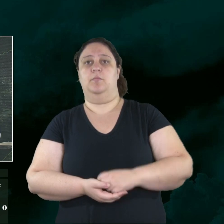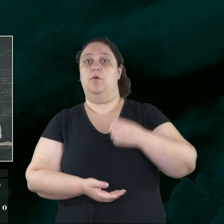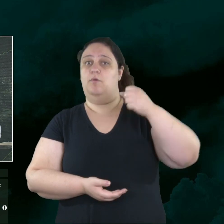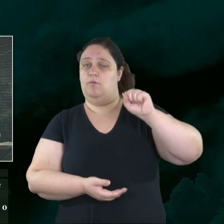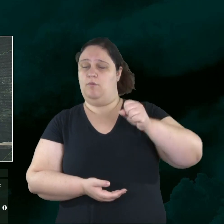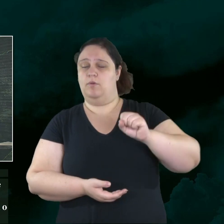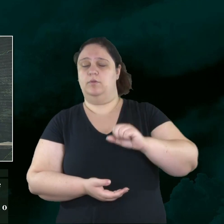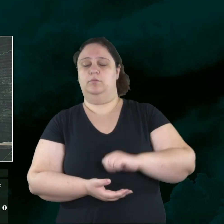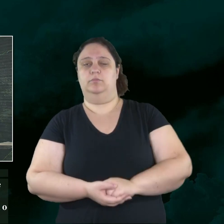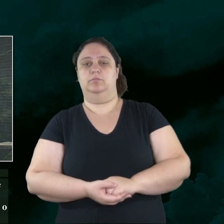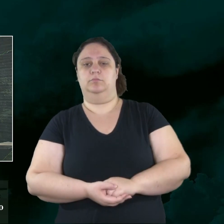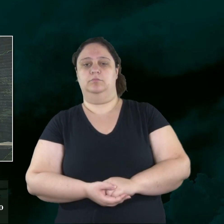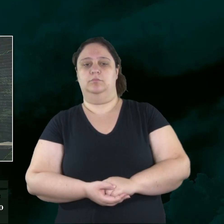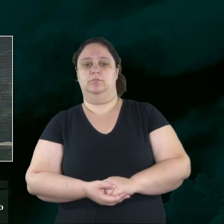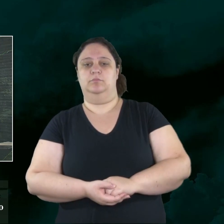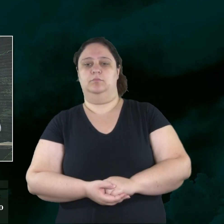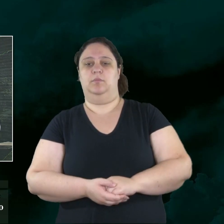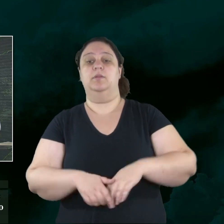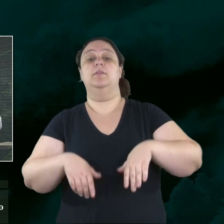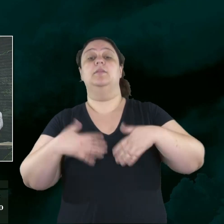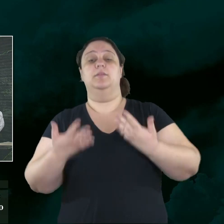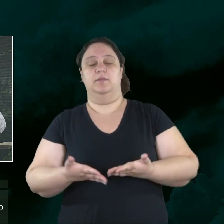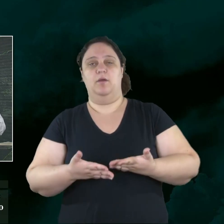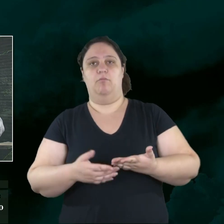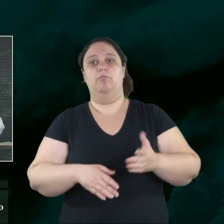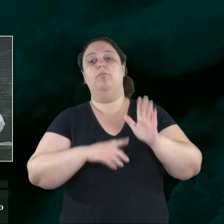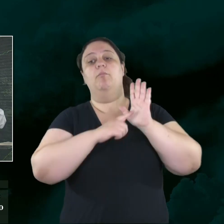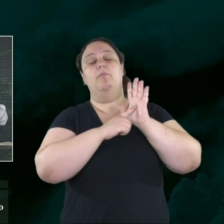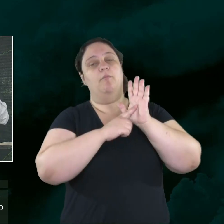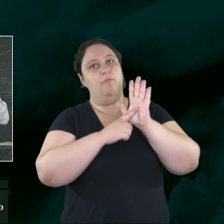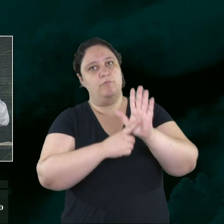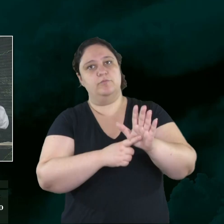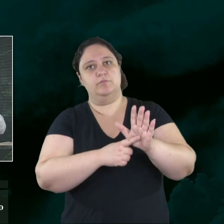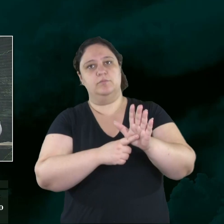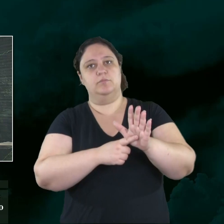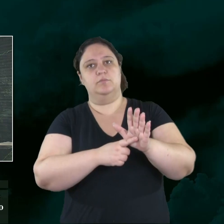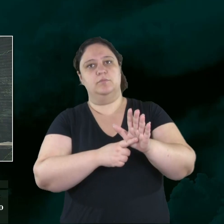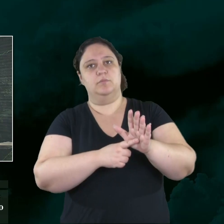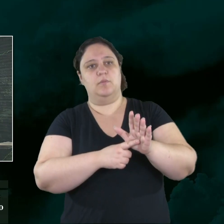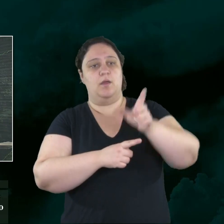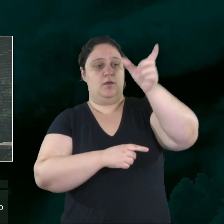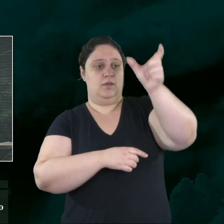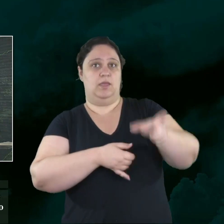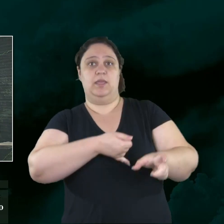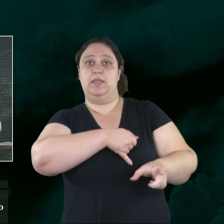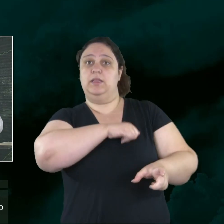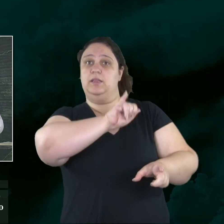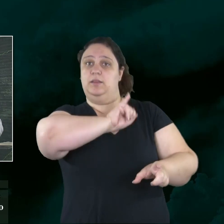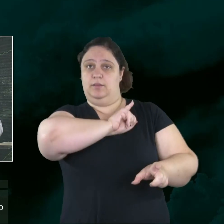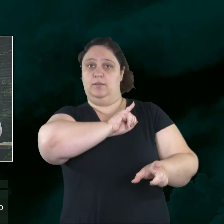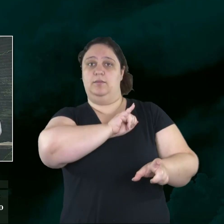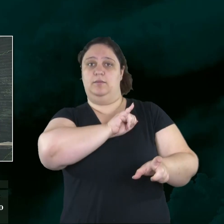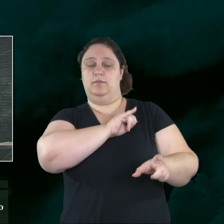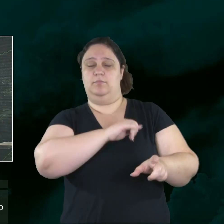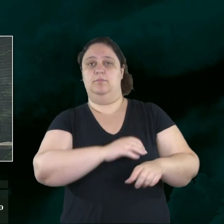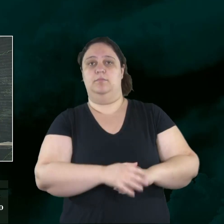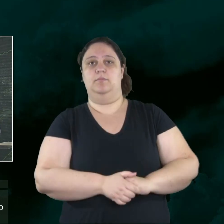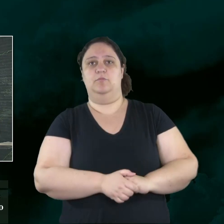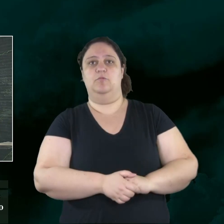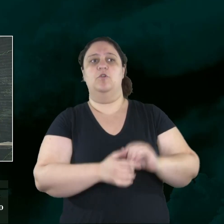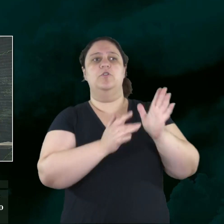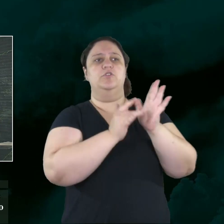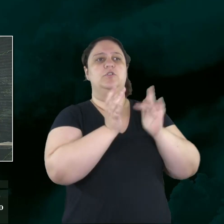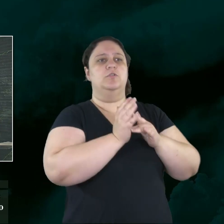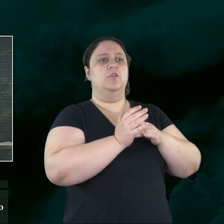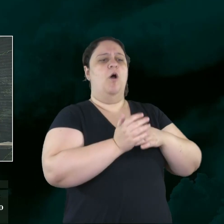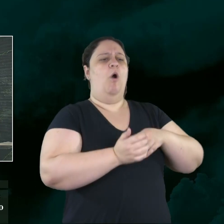8, então será de fato revelado o iníquo, a quem o Senhor Jesus matará com sopro